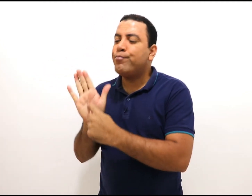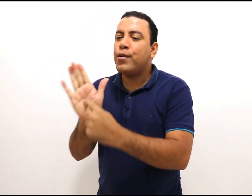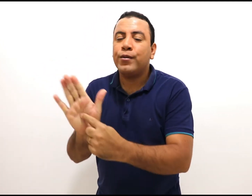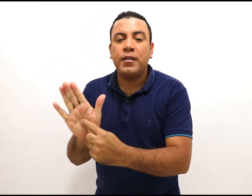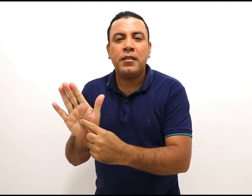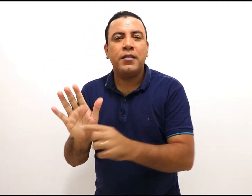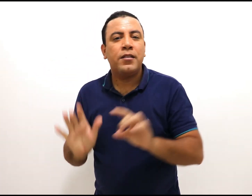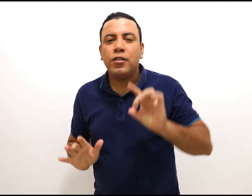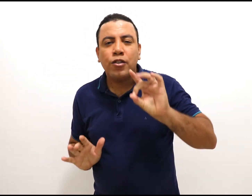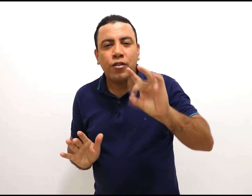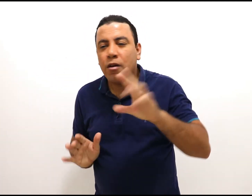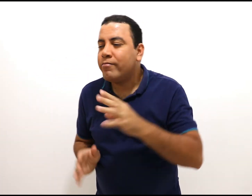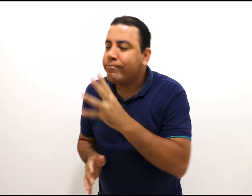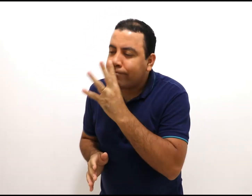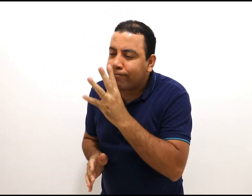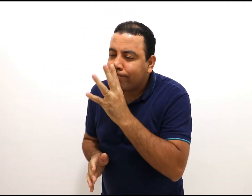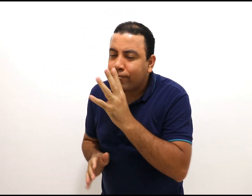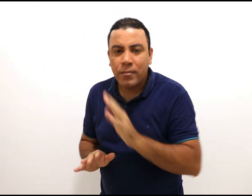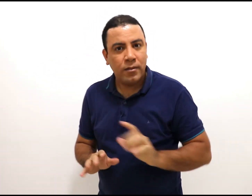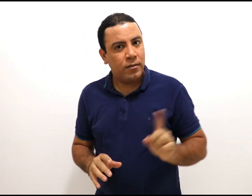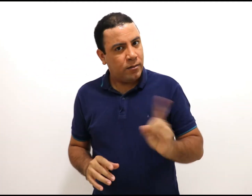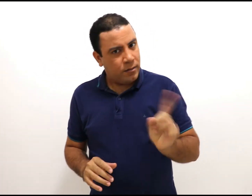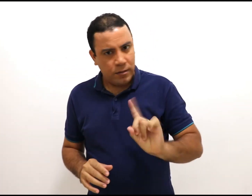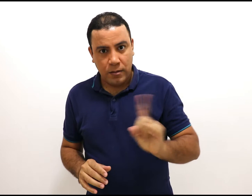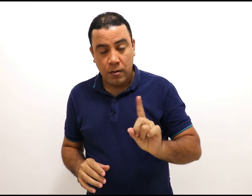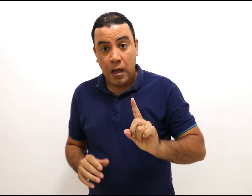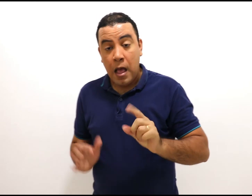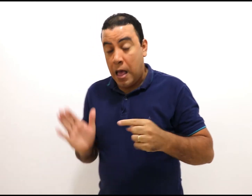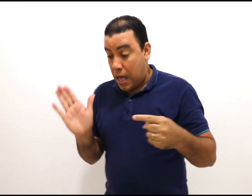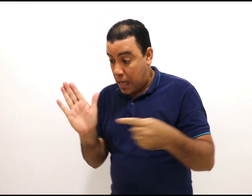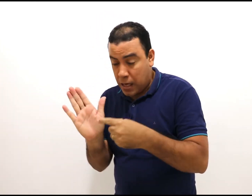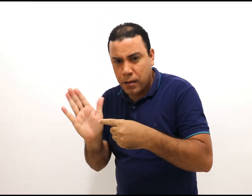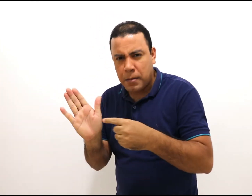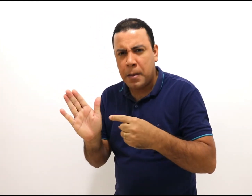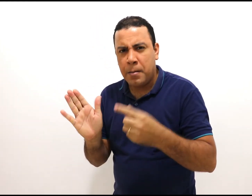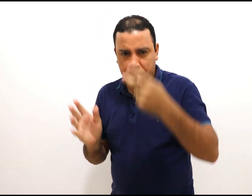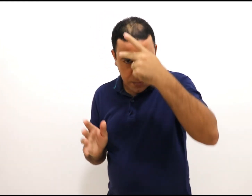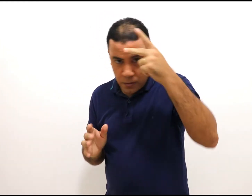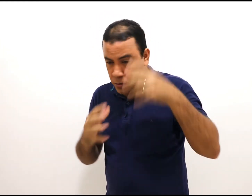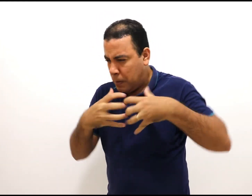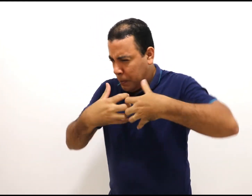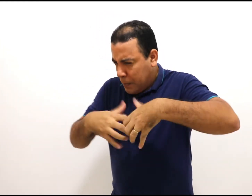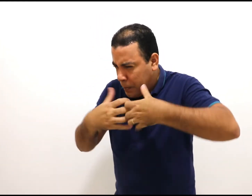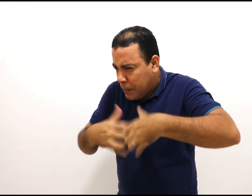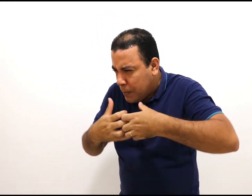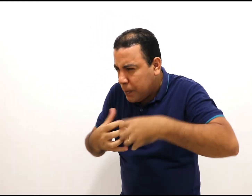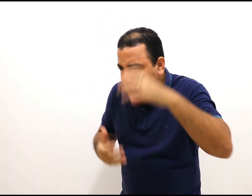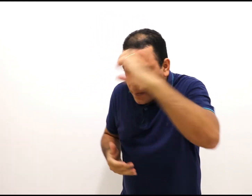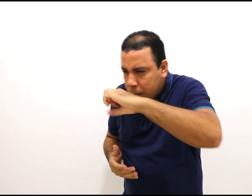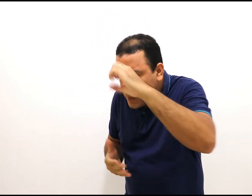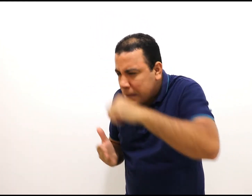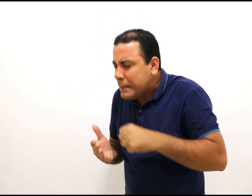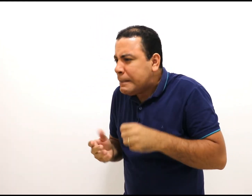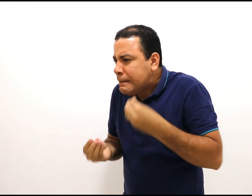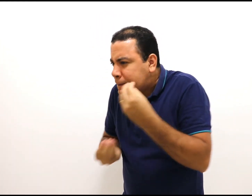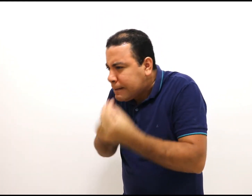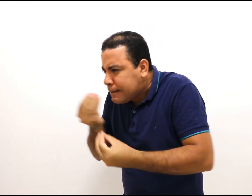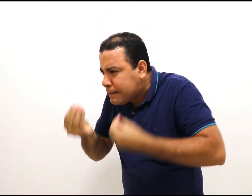elaboração de expressões na língua que está aprendendo, fomentando a interpretação ou a expressão.